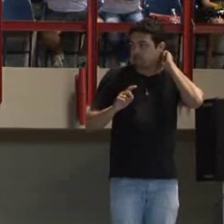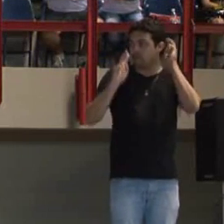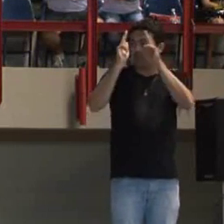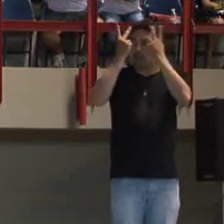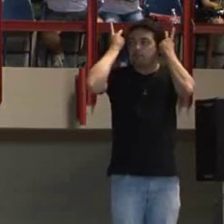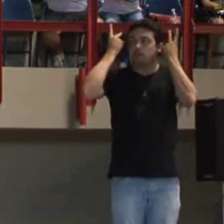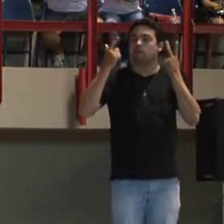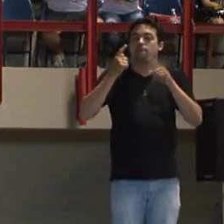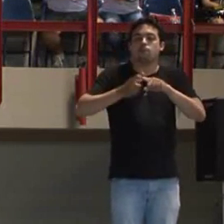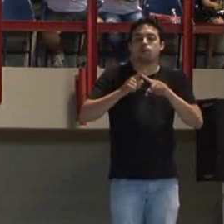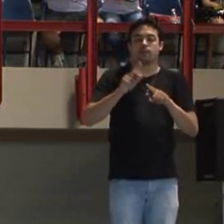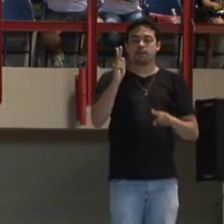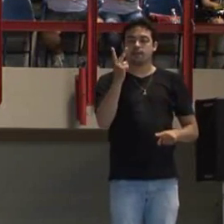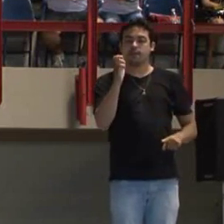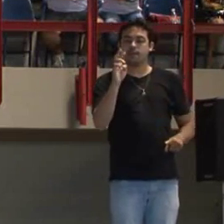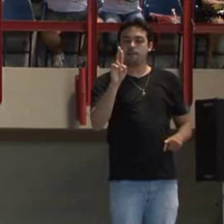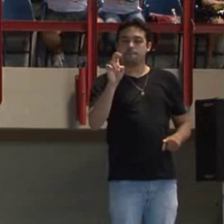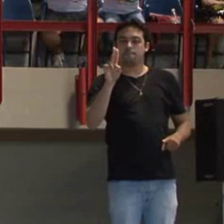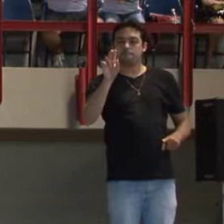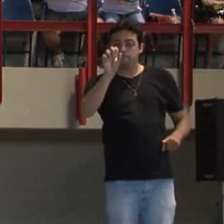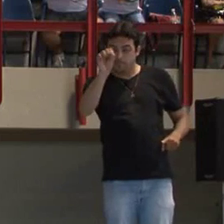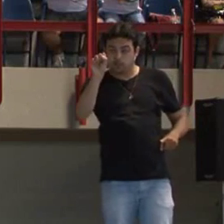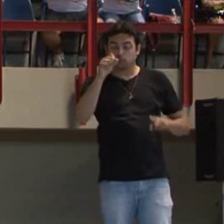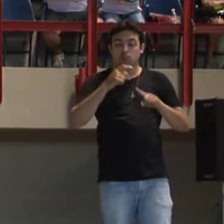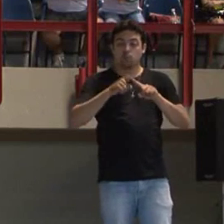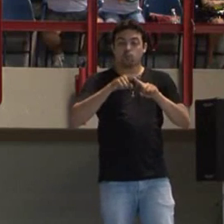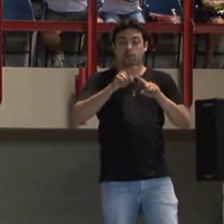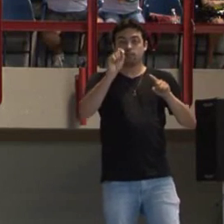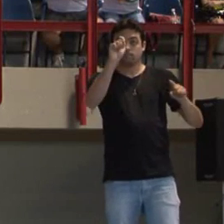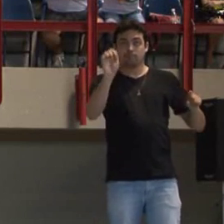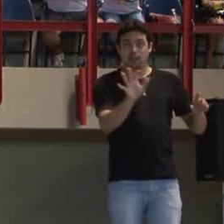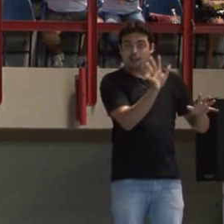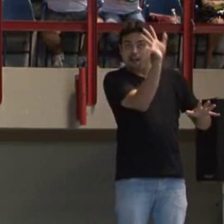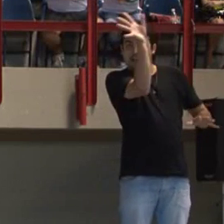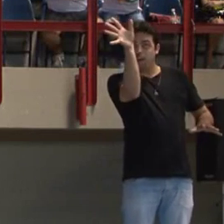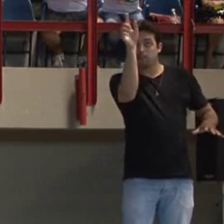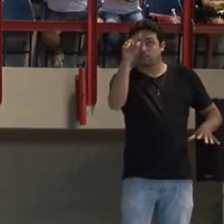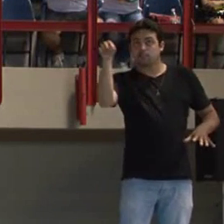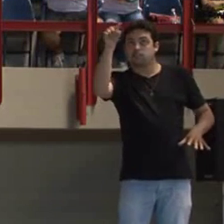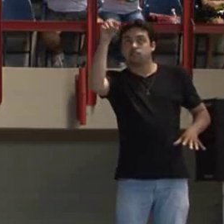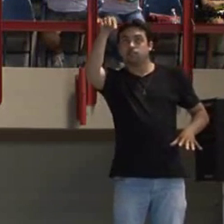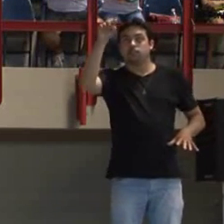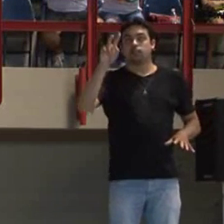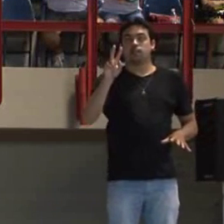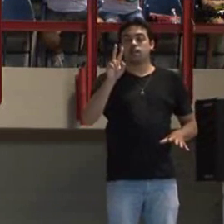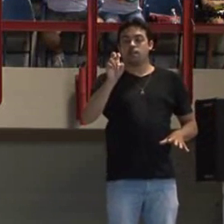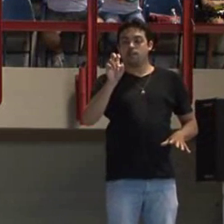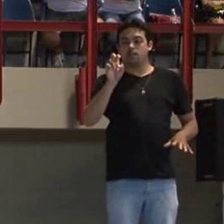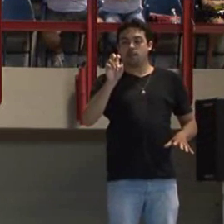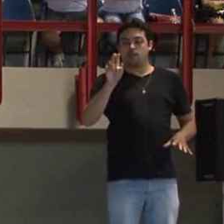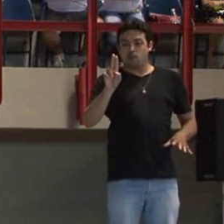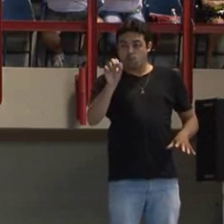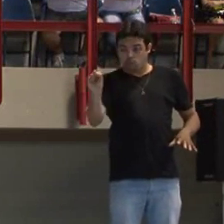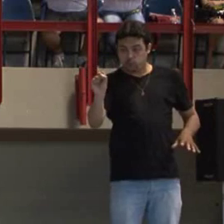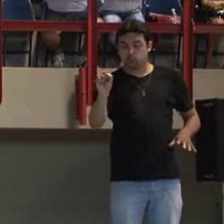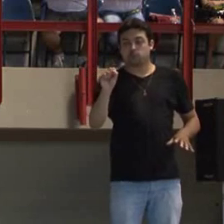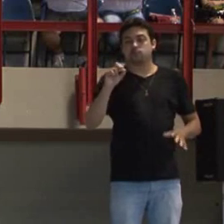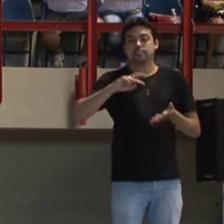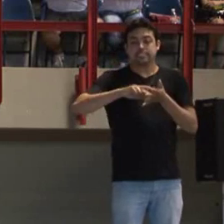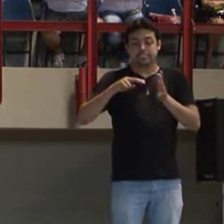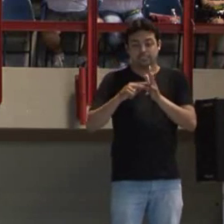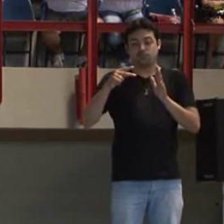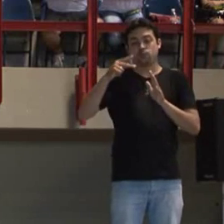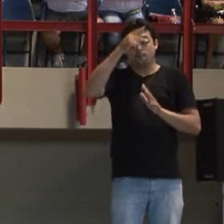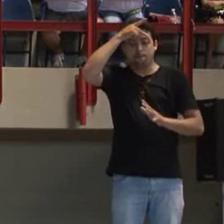Hebreus. Por que o nome é Hebreus? Porque no Oriente Médio, quem nasce naquela terra é chamado de Eus. Eus quer dizer